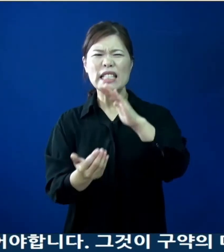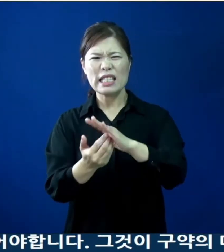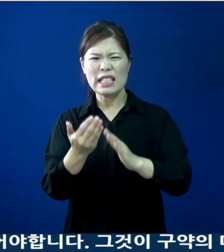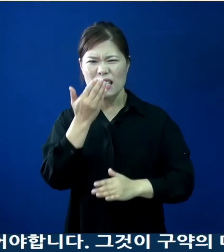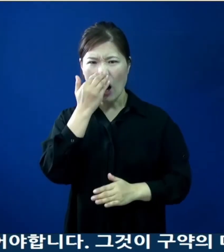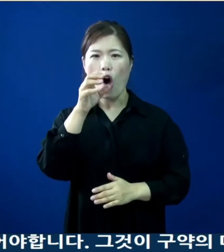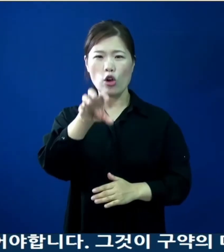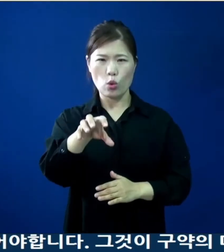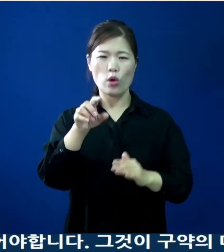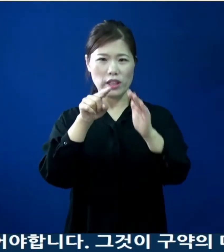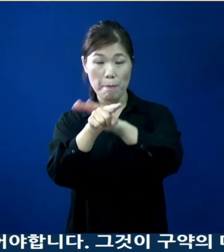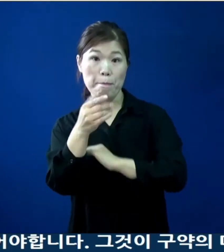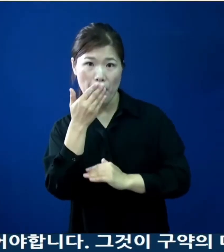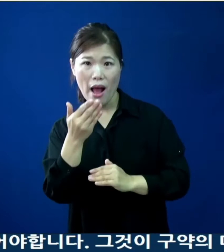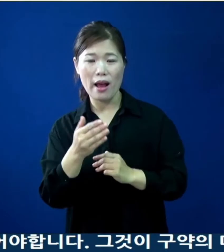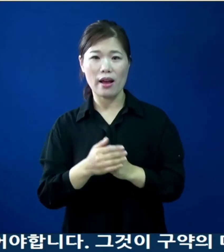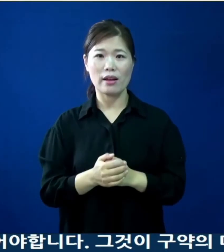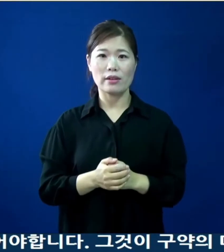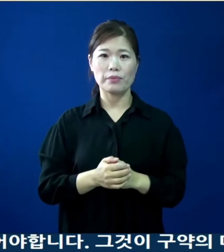정중하게 드렸겠죠.